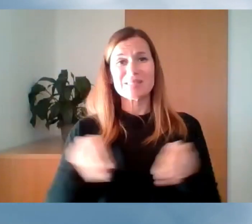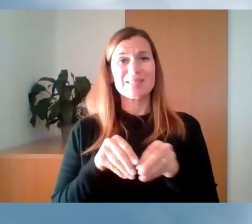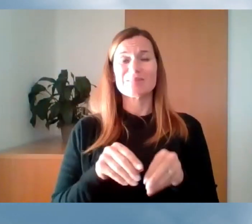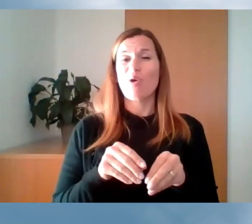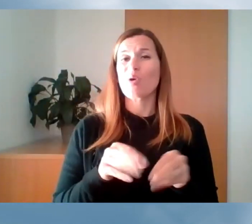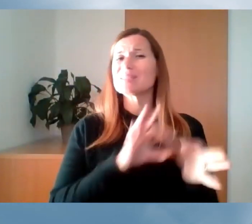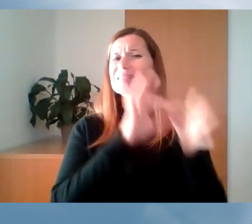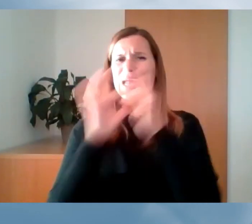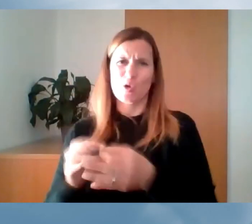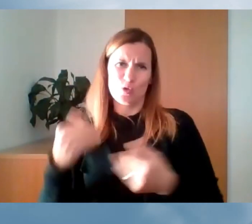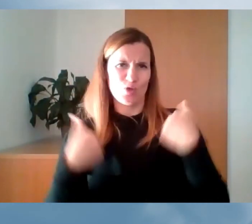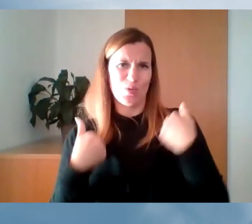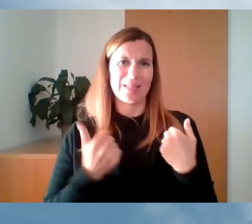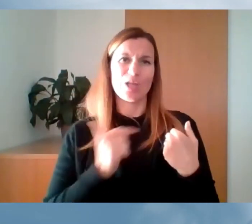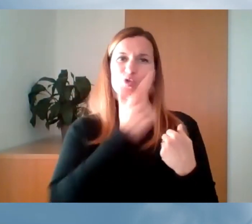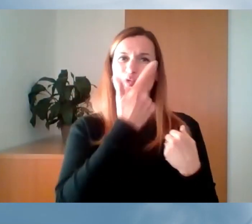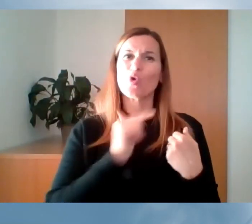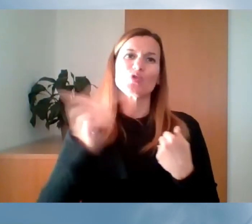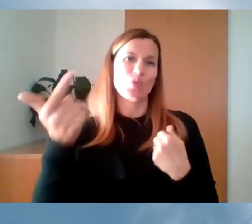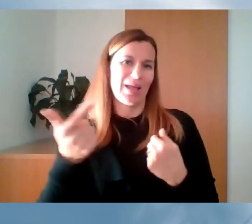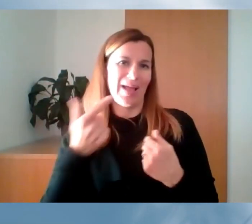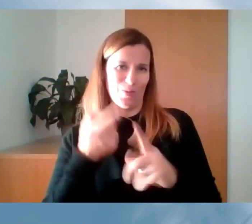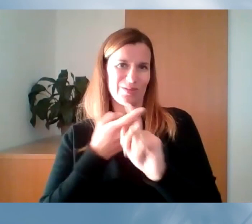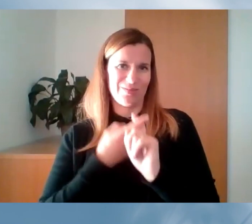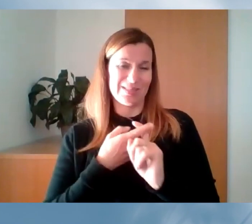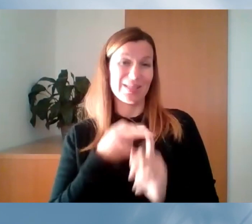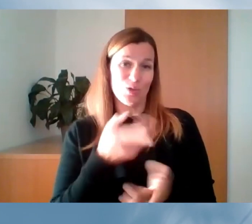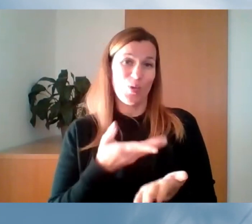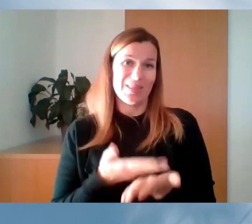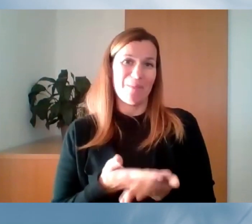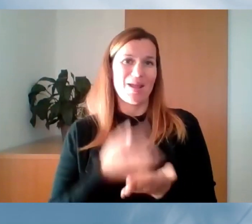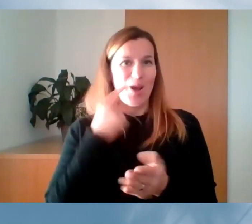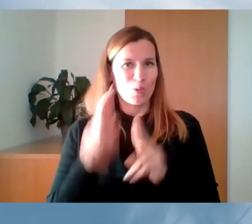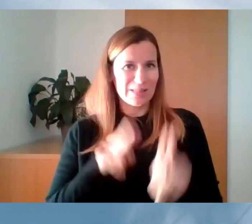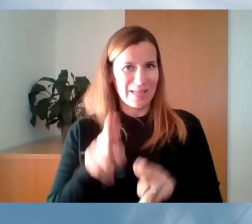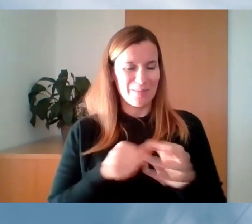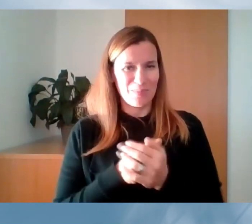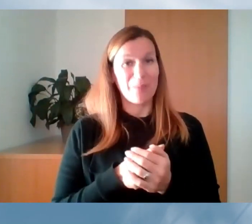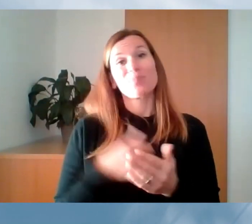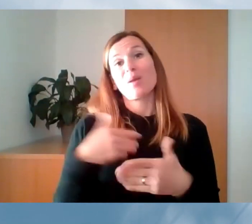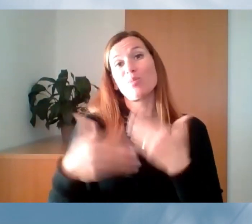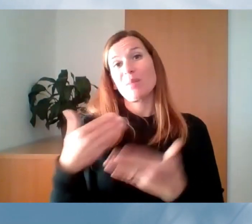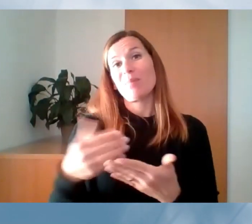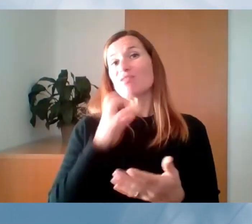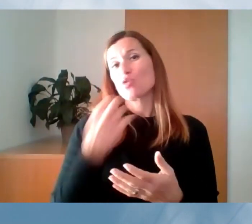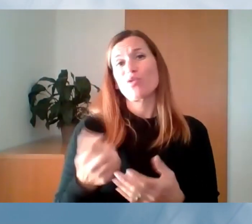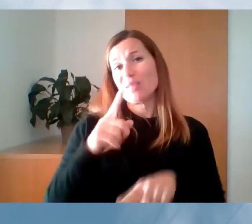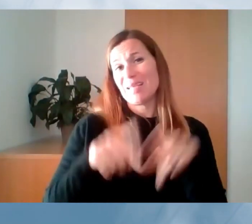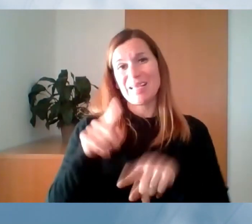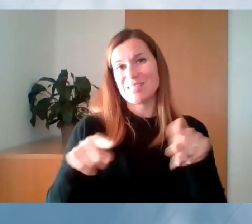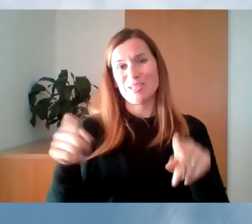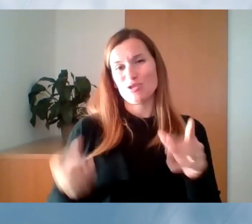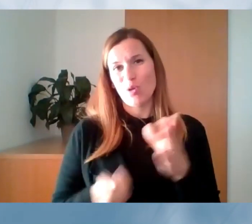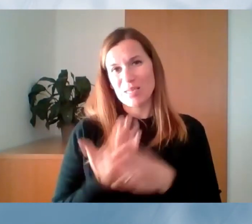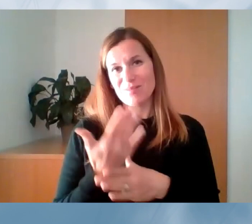vse v življenje drug od drugega odvisni. Na tem temelji oskrba, potem pa v zgodovini se je